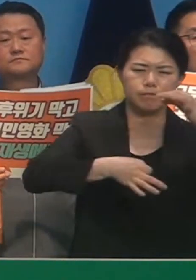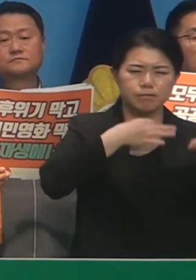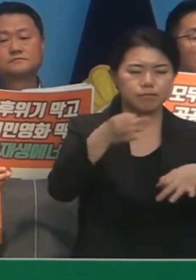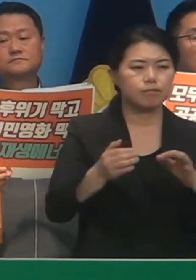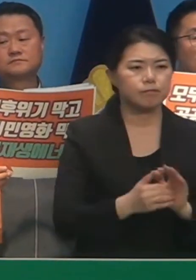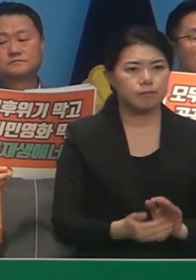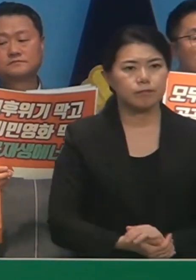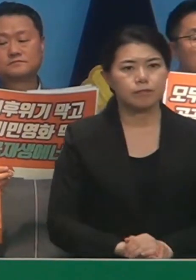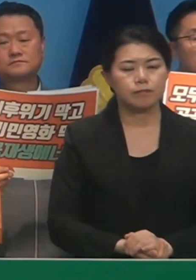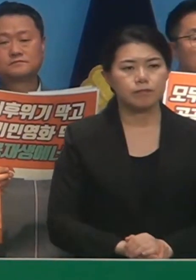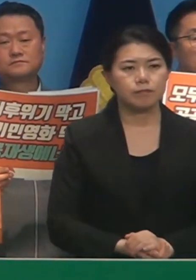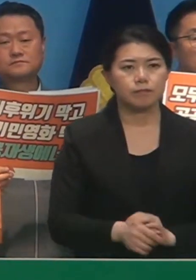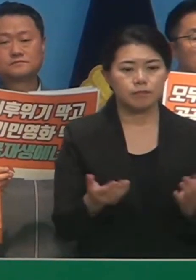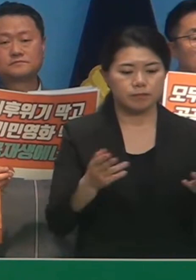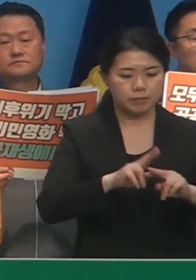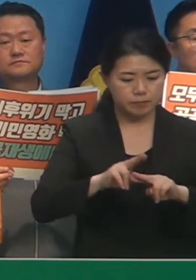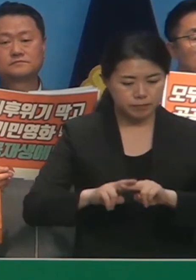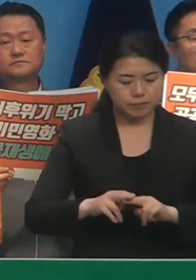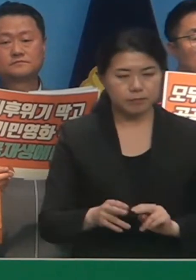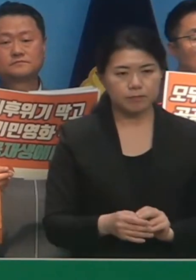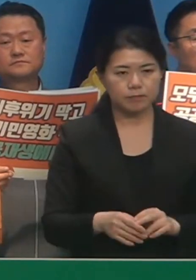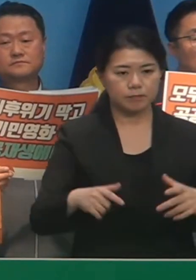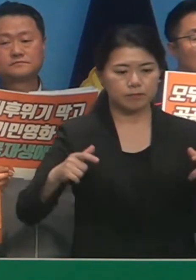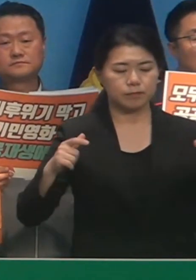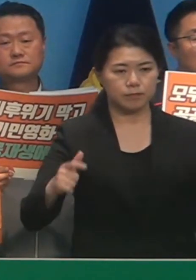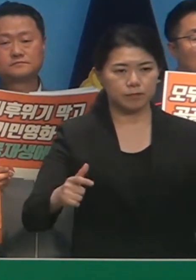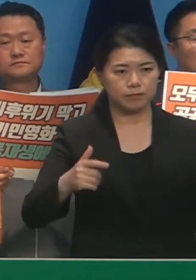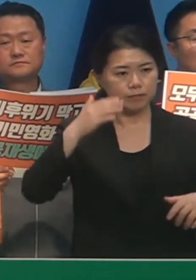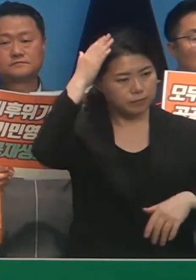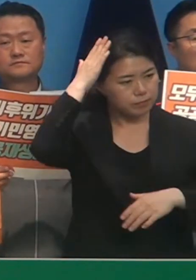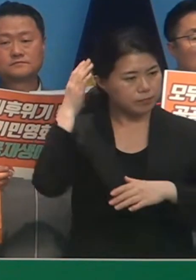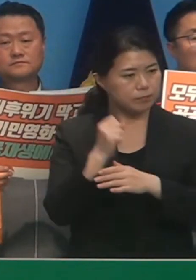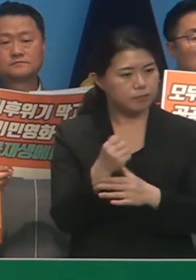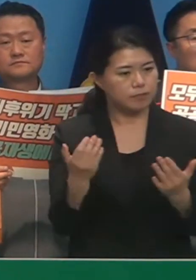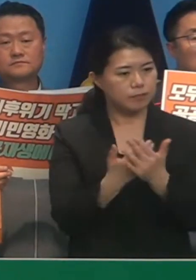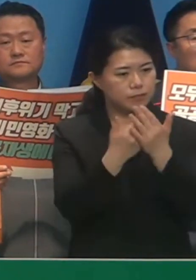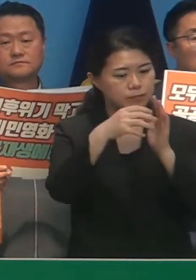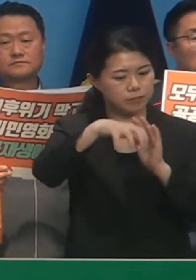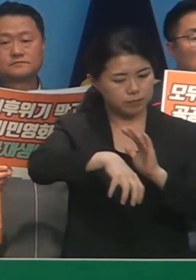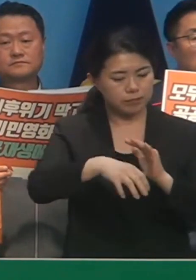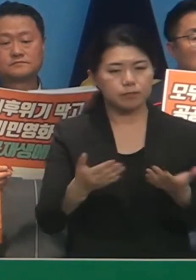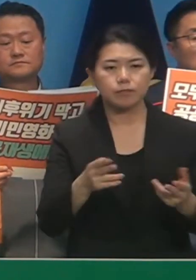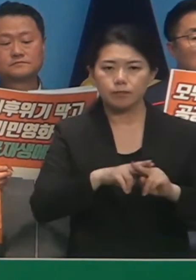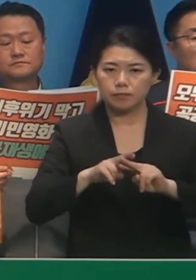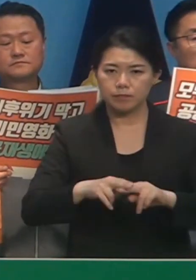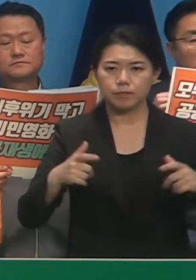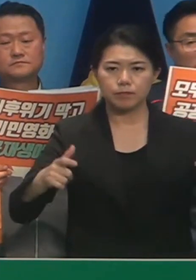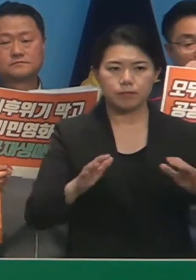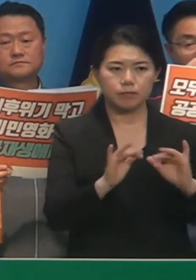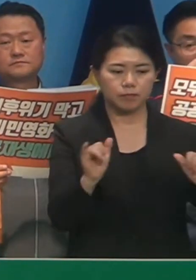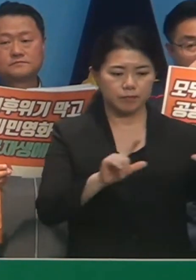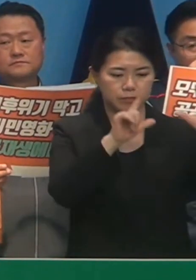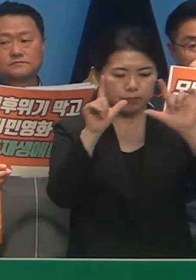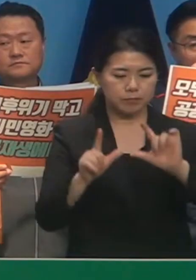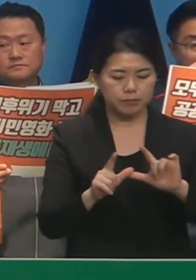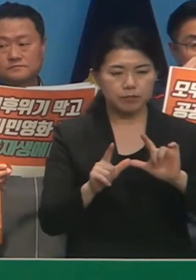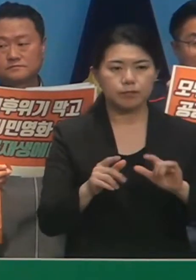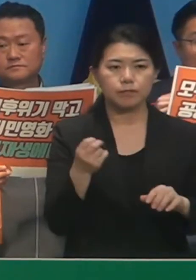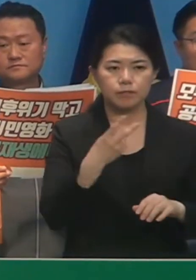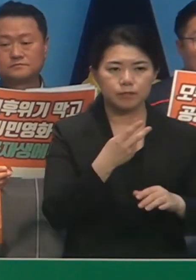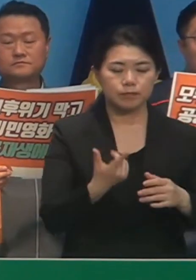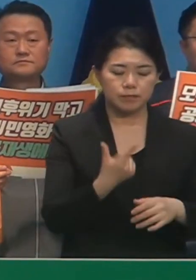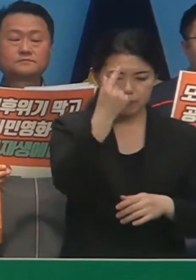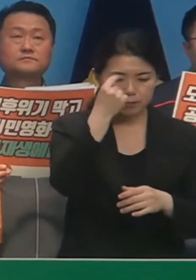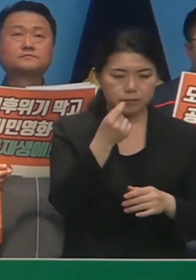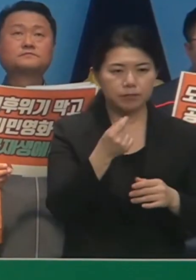외쳤습니다. 일자리, 지역 석탄발전소 노동자의 일자리, 지역 주민의 삶, 신속하고